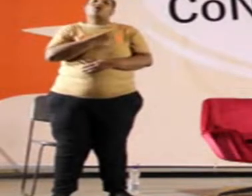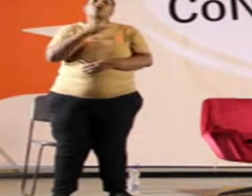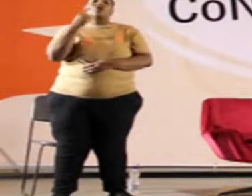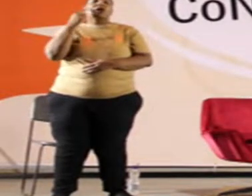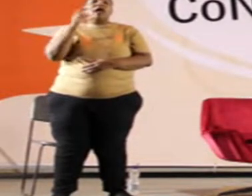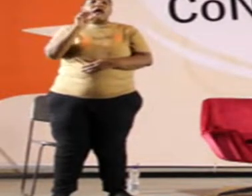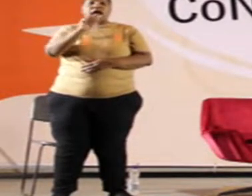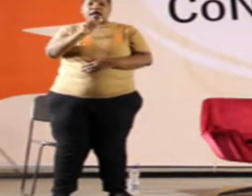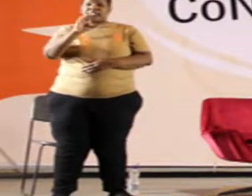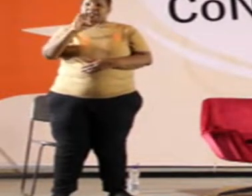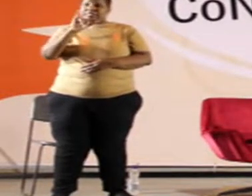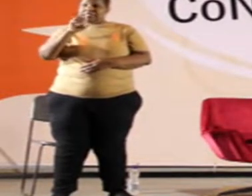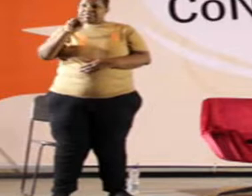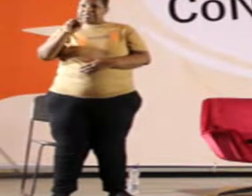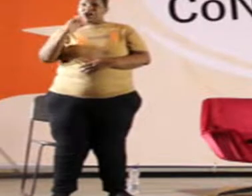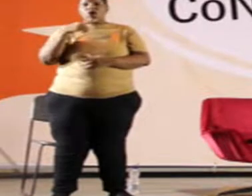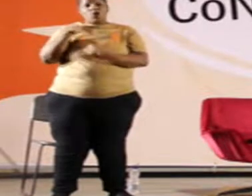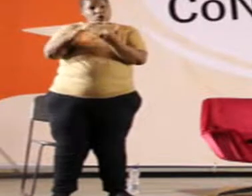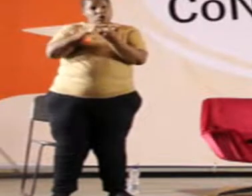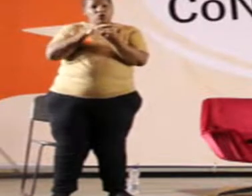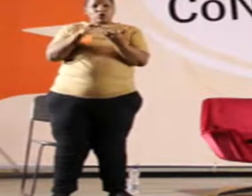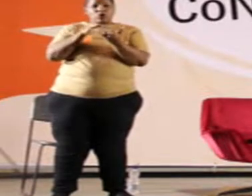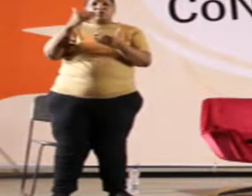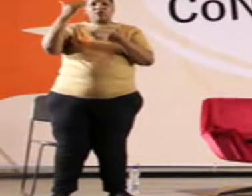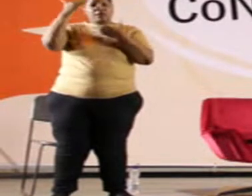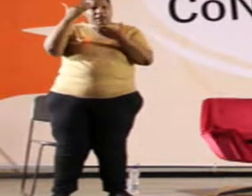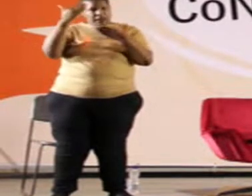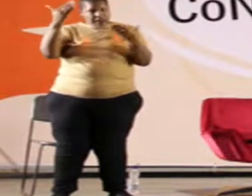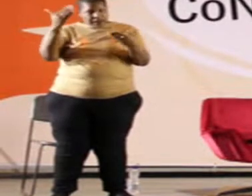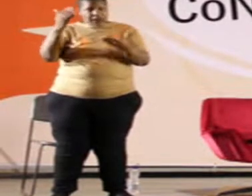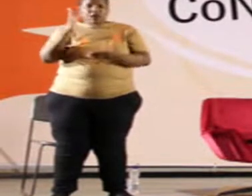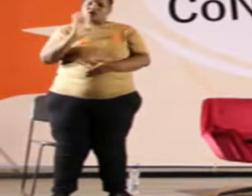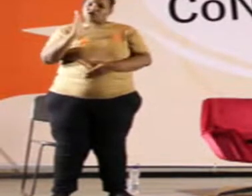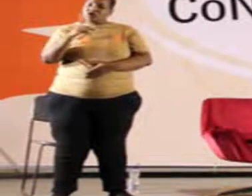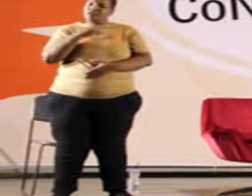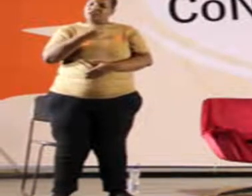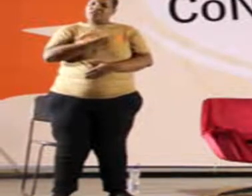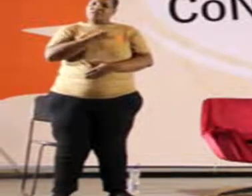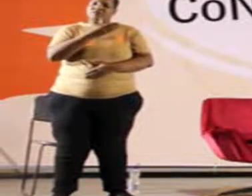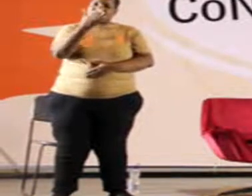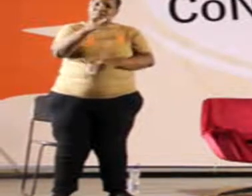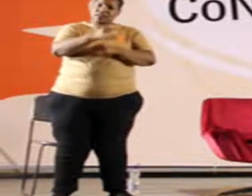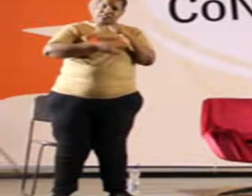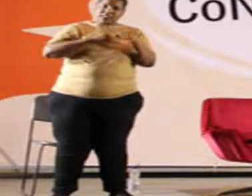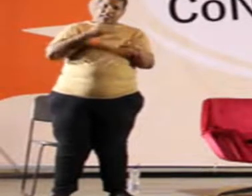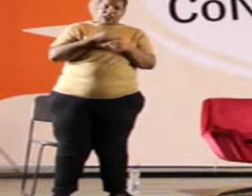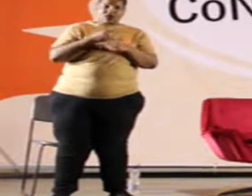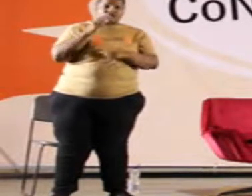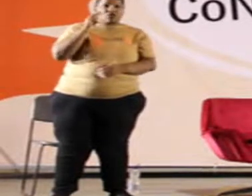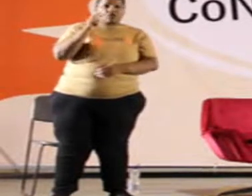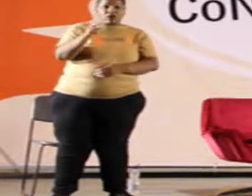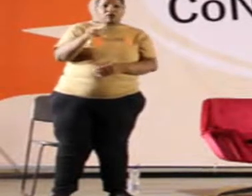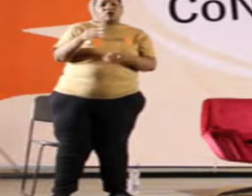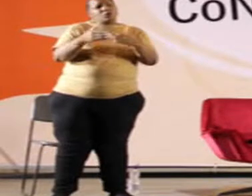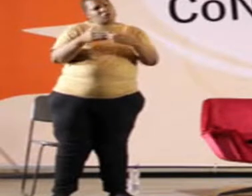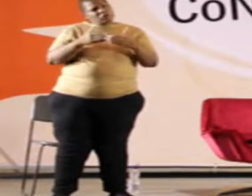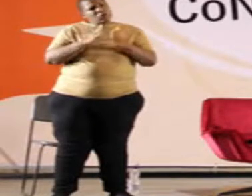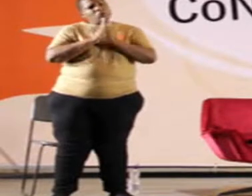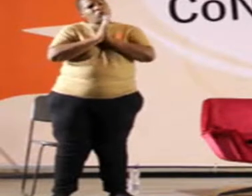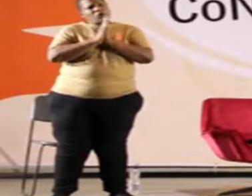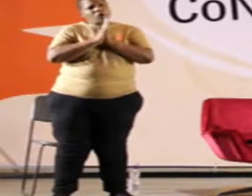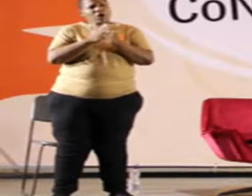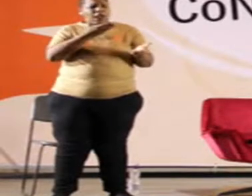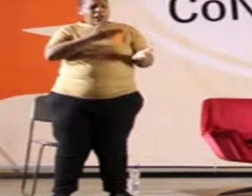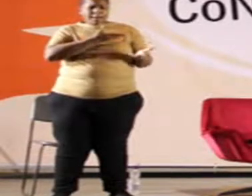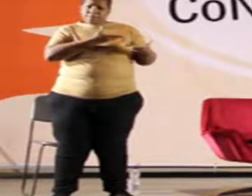da AACIC no YouTube. Agradecemos aos que já estão nos acompanhando pela internet e pedimos que convidem os